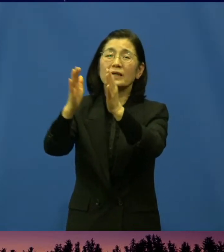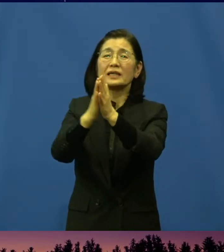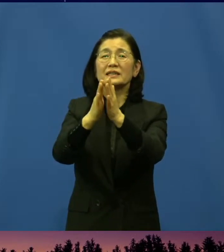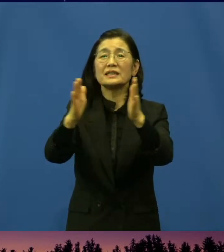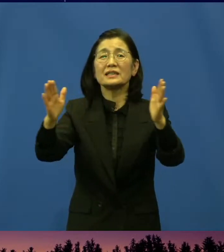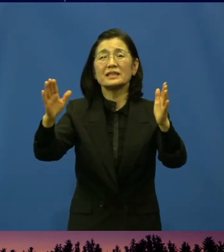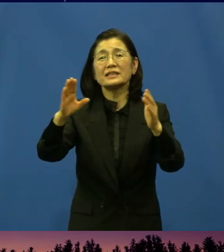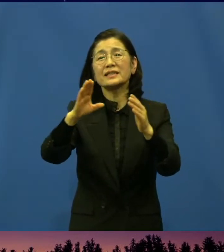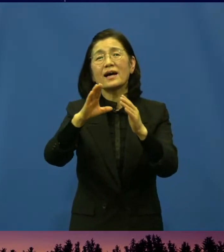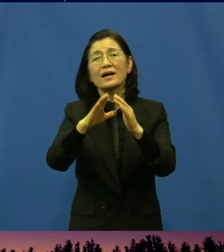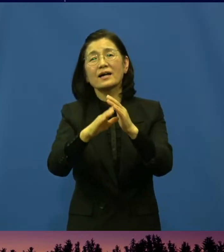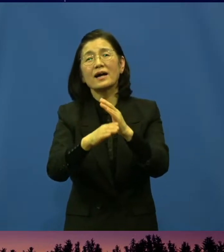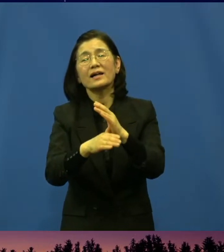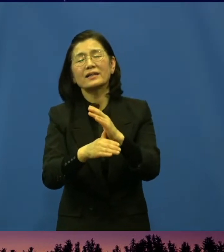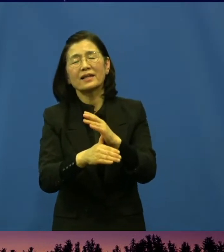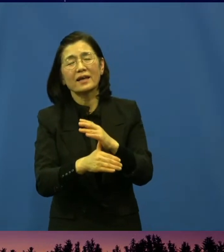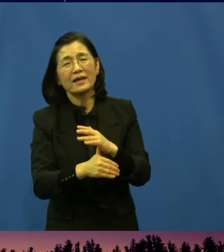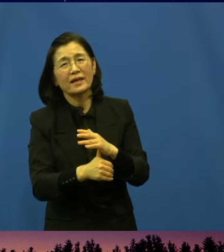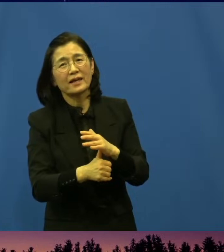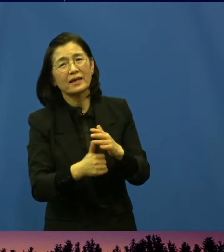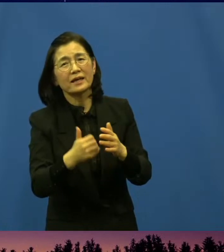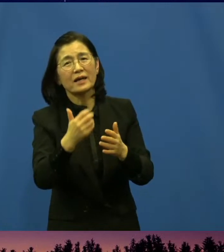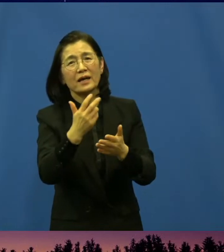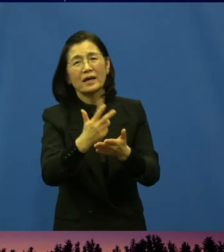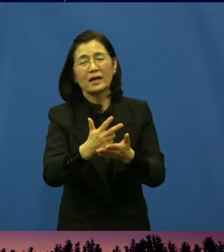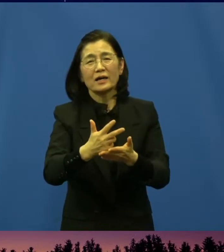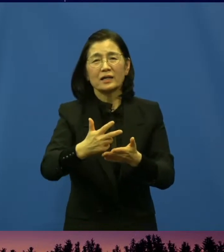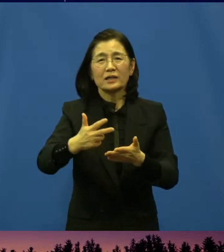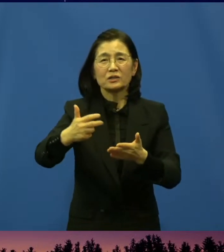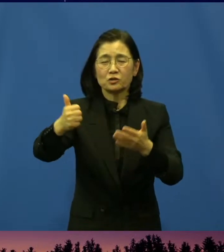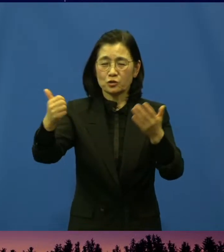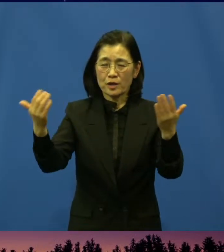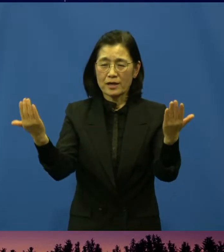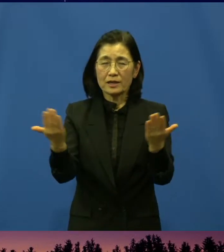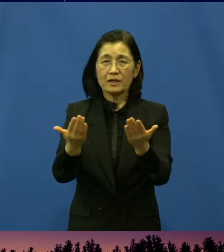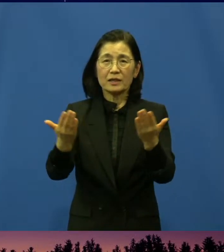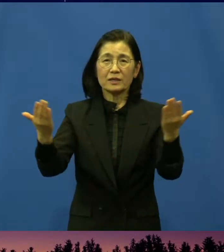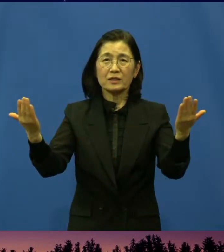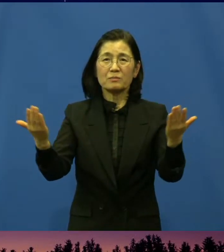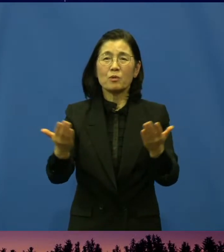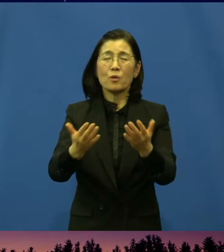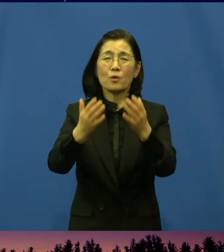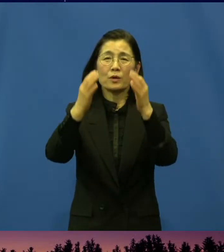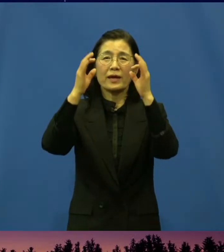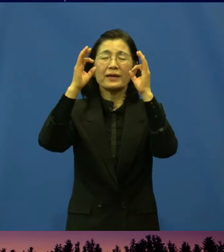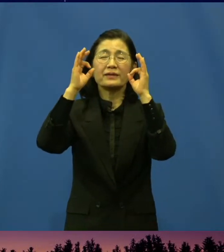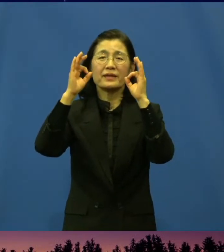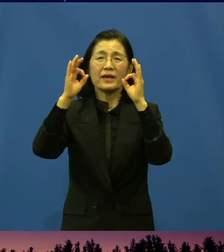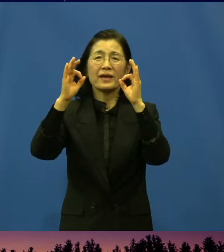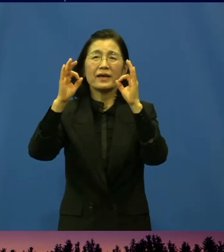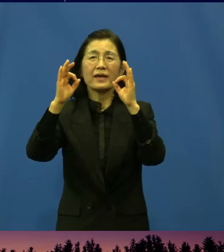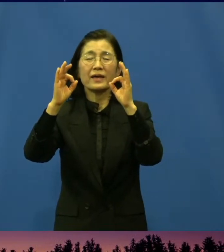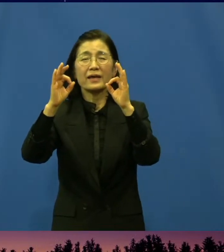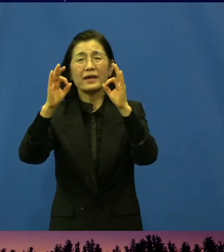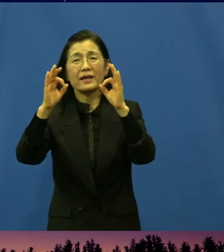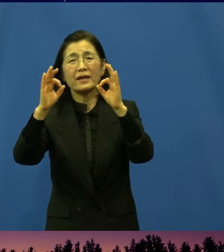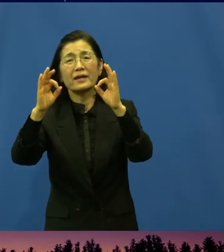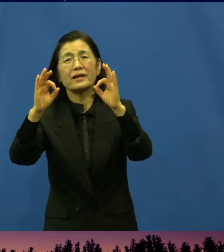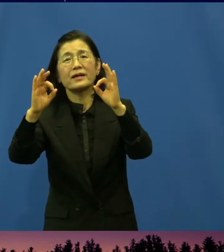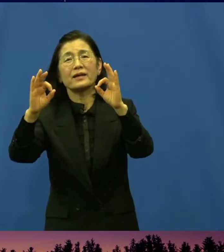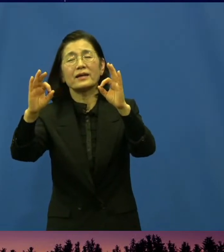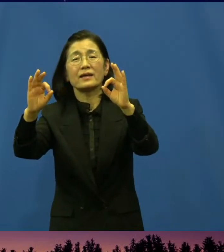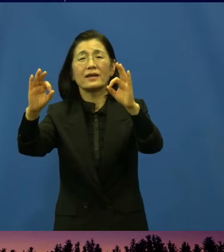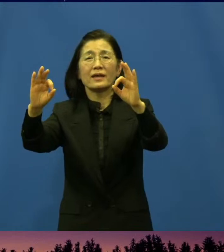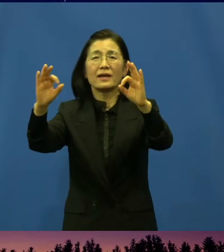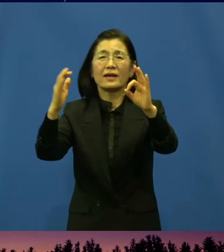보기 시작할 때 주의 일을 보겠네.